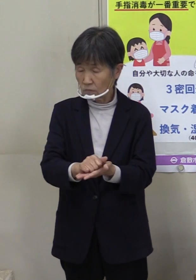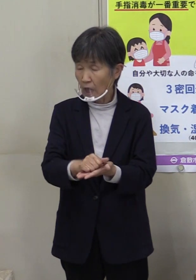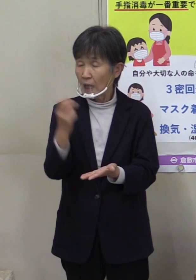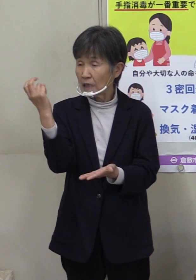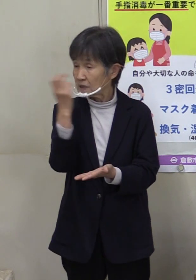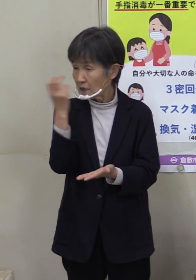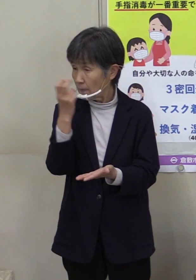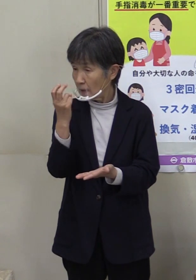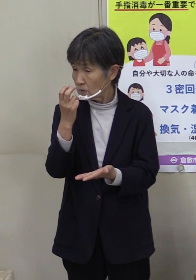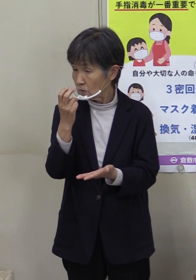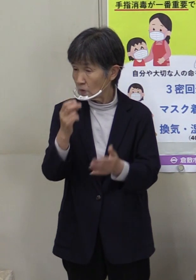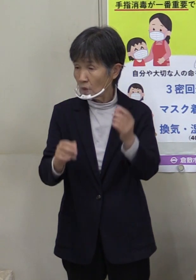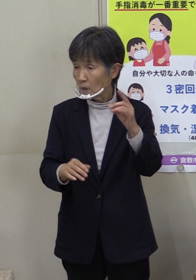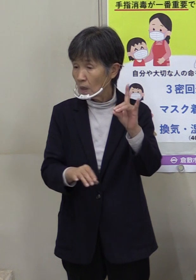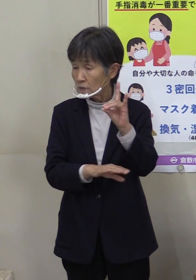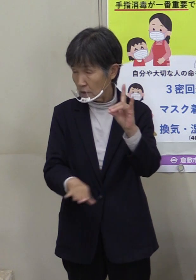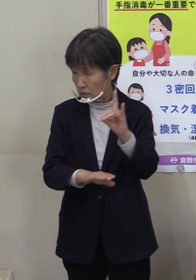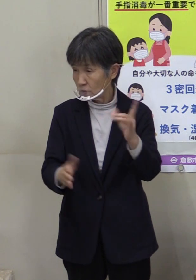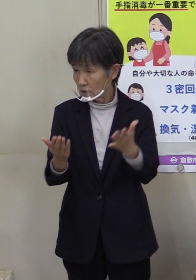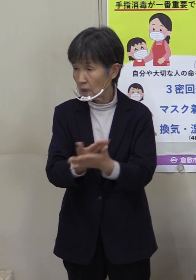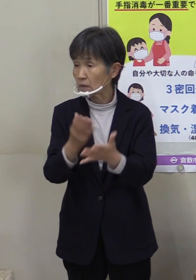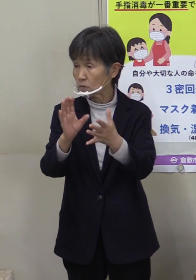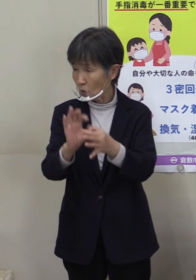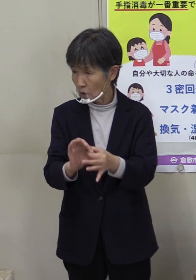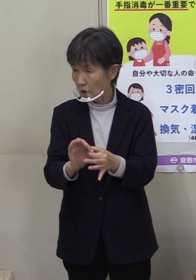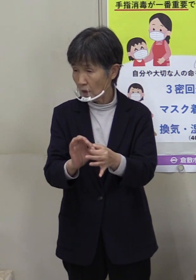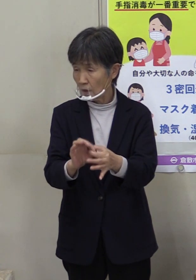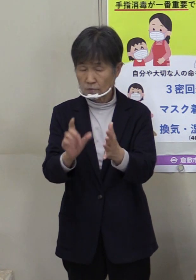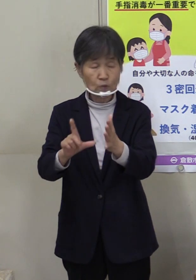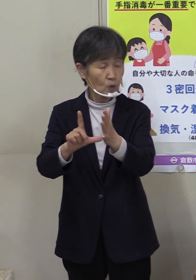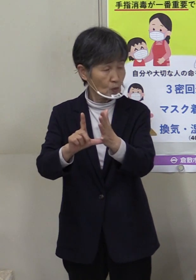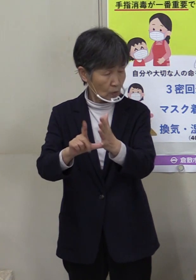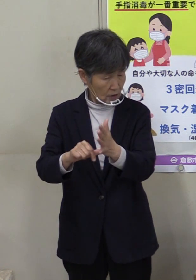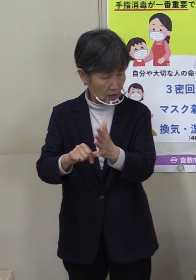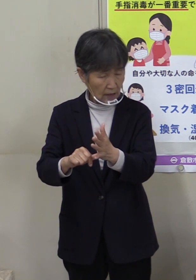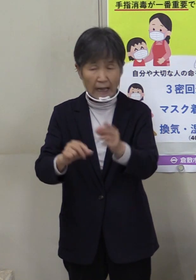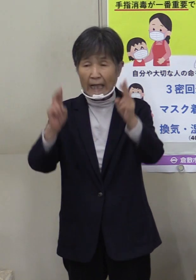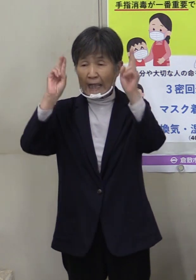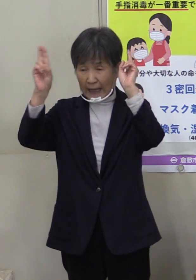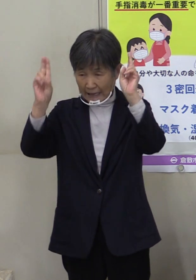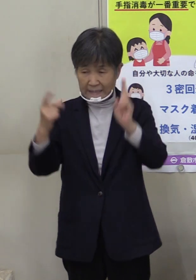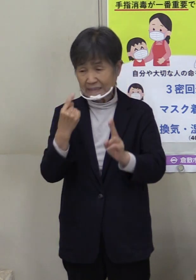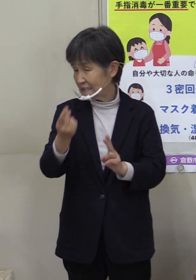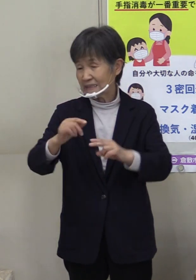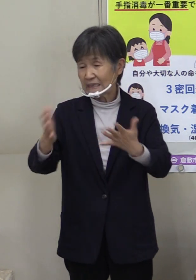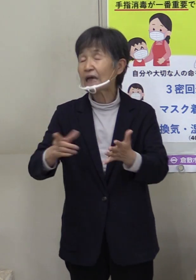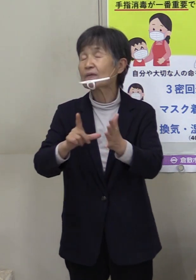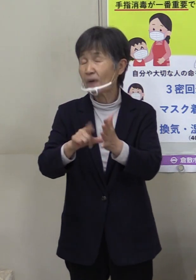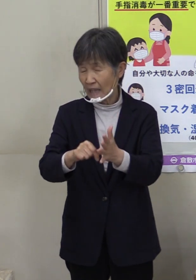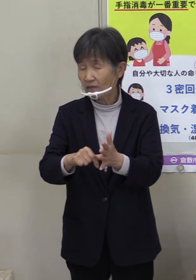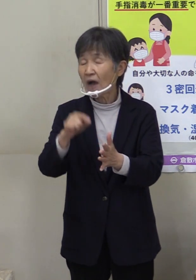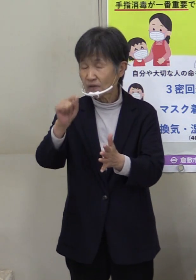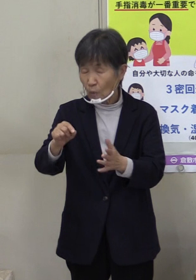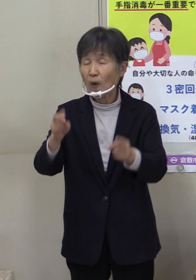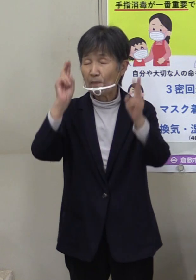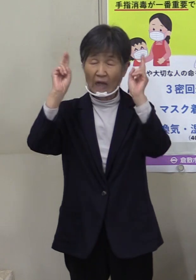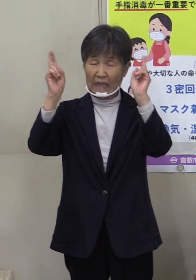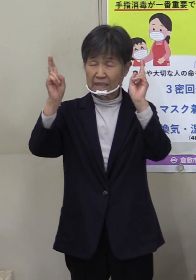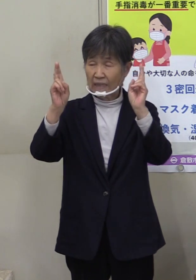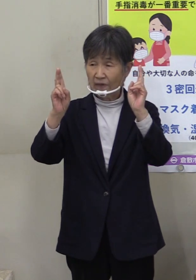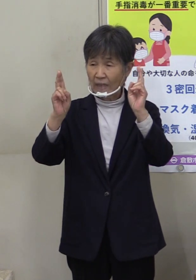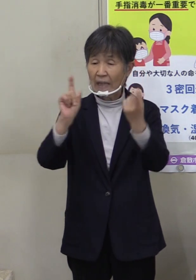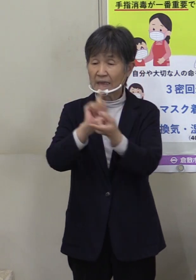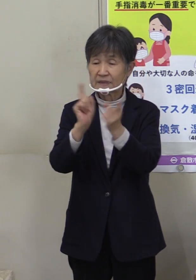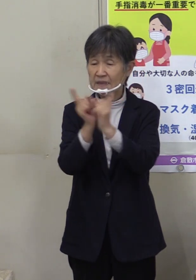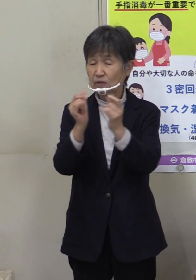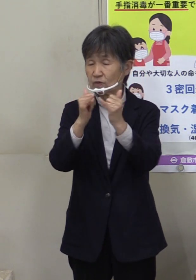調べる基準になりますので、その時に、会社の方に行っていなければそこはもう会社は 選択 対象